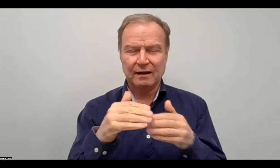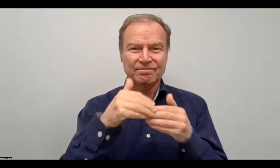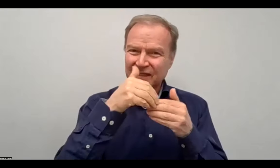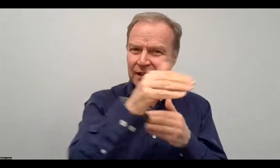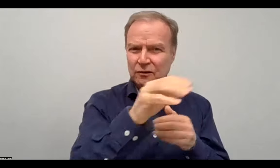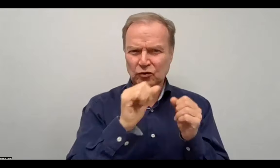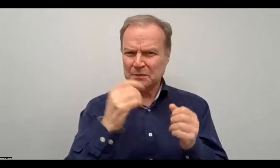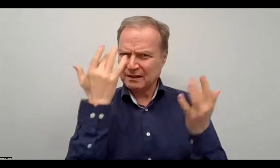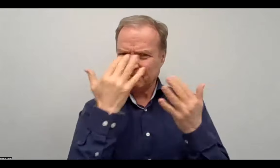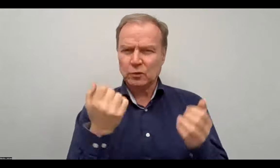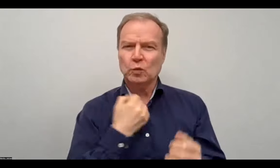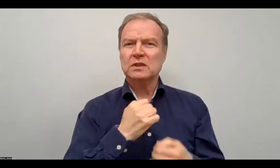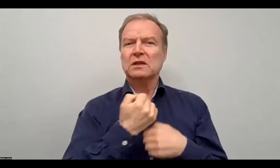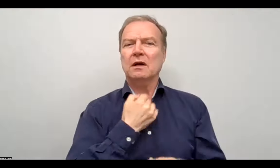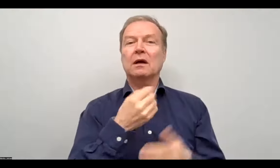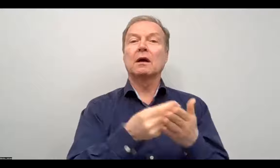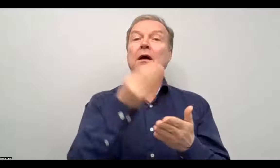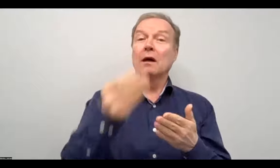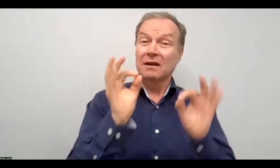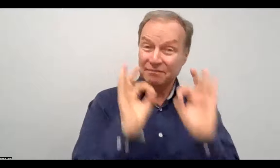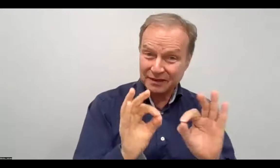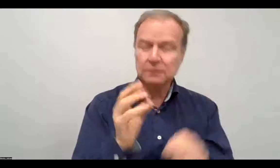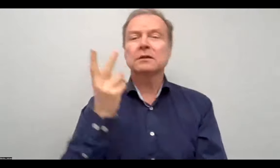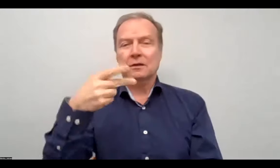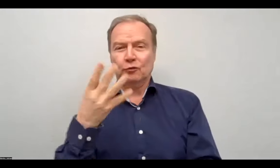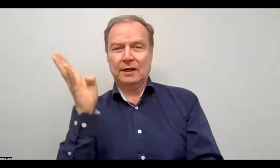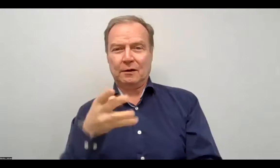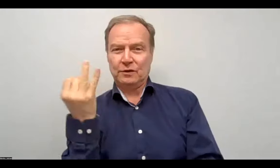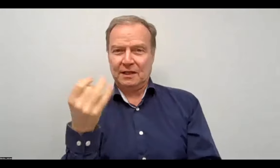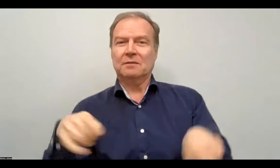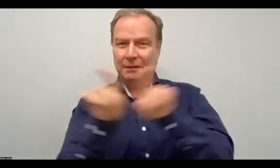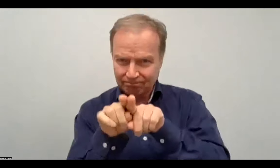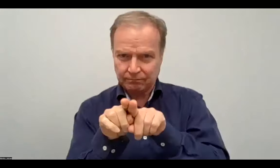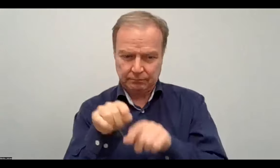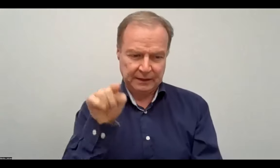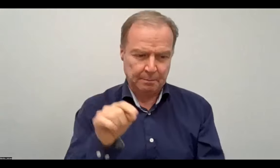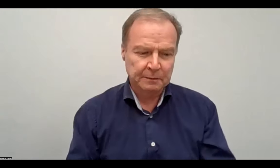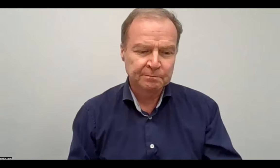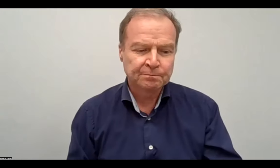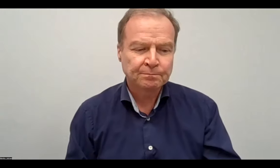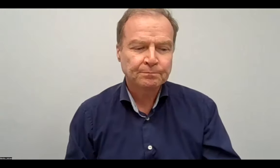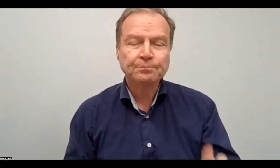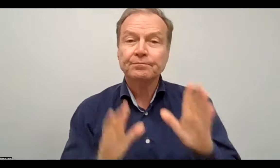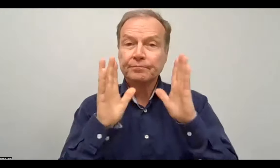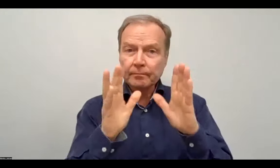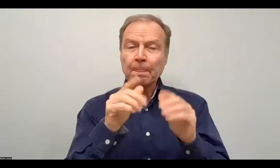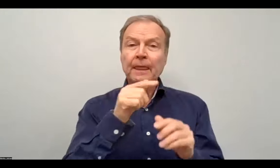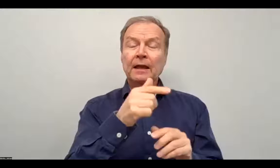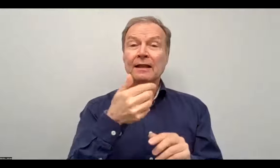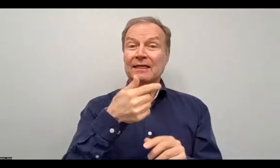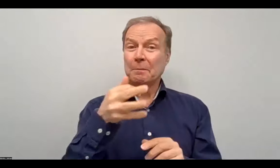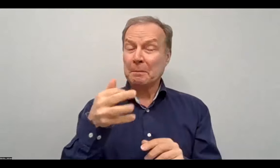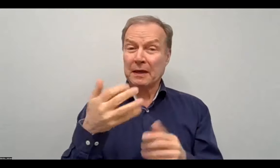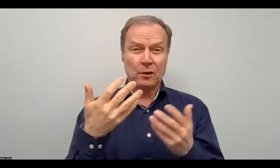vaan se on valtion puolelta ongelma, juontaa siihen rahoituksen pienuuteen. Jos rahoitus olisi riittävä, Vakka-Suomen puhelin